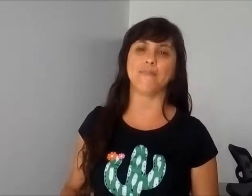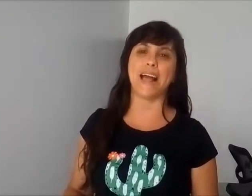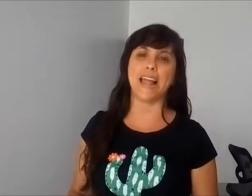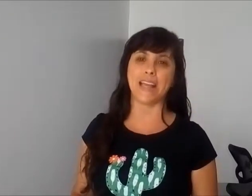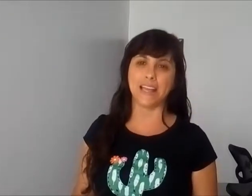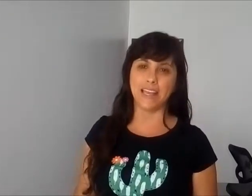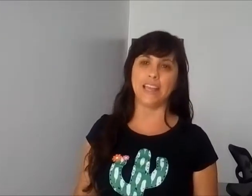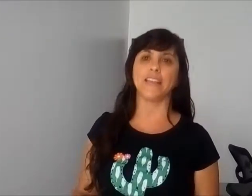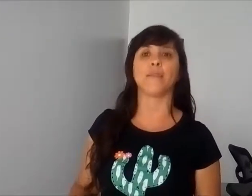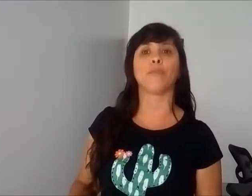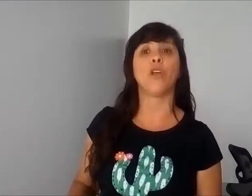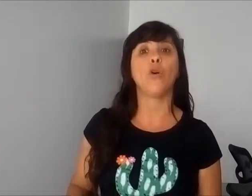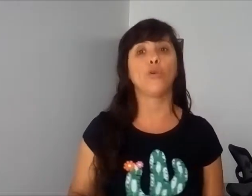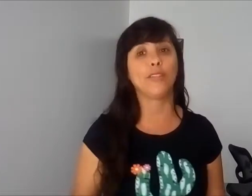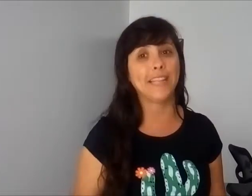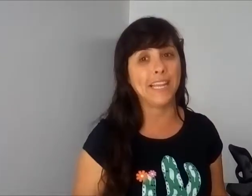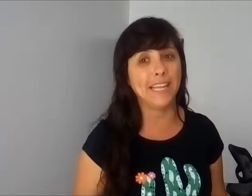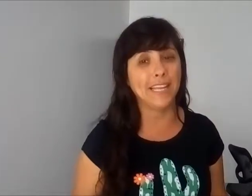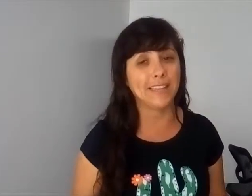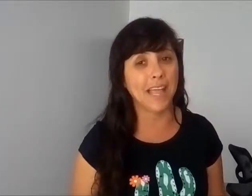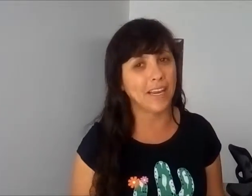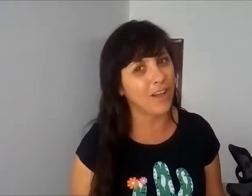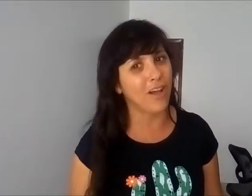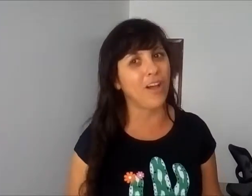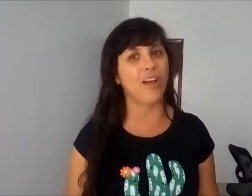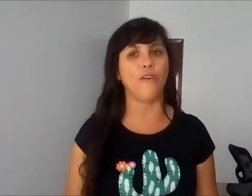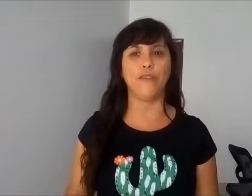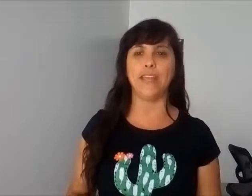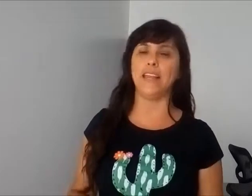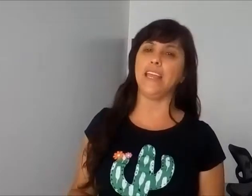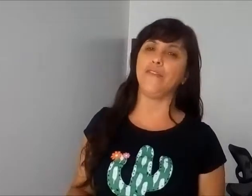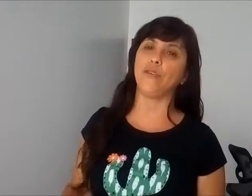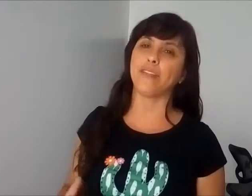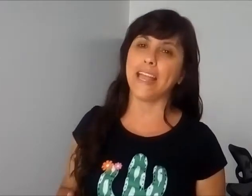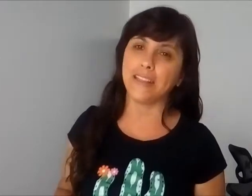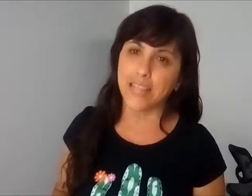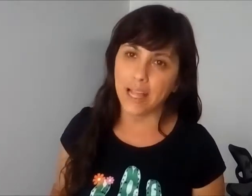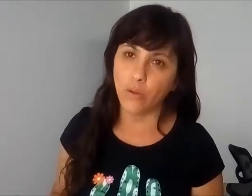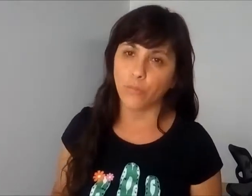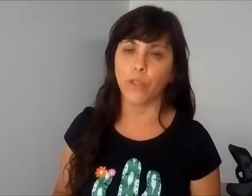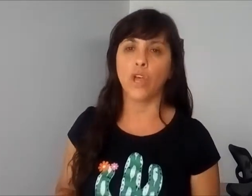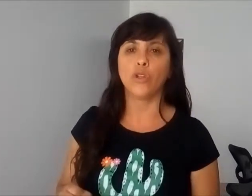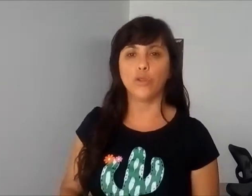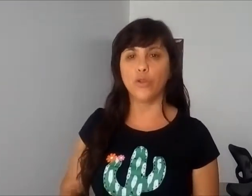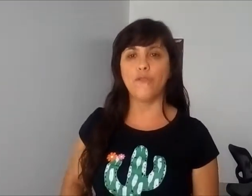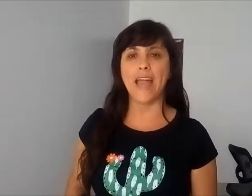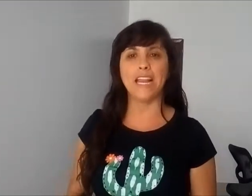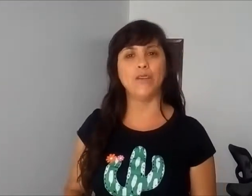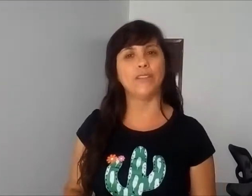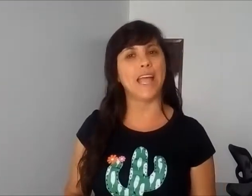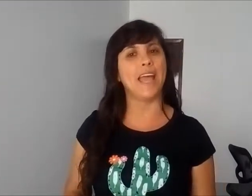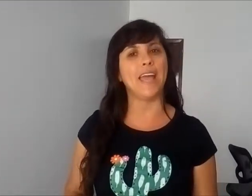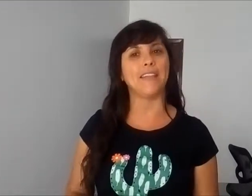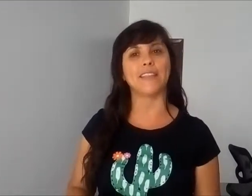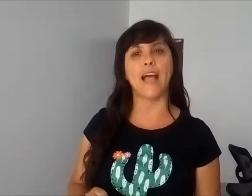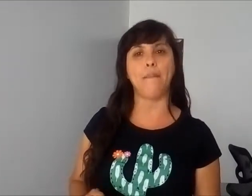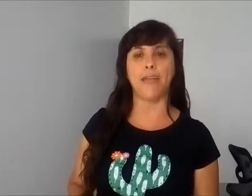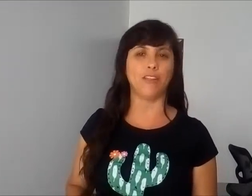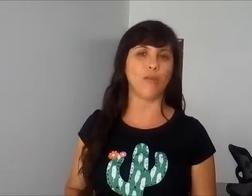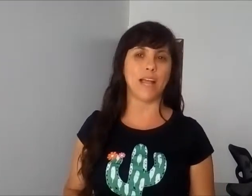malaquias os 39 livros então do velho testamento a